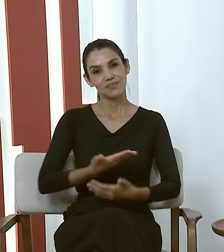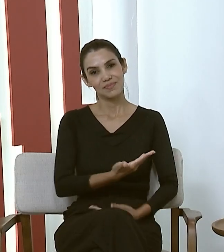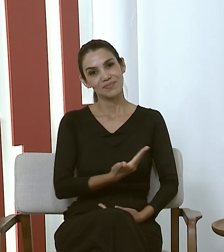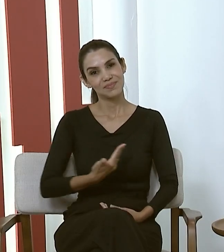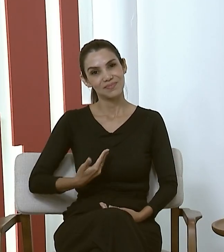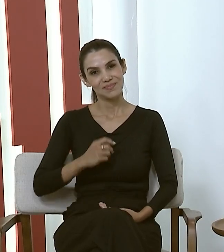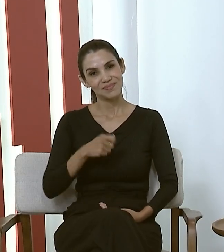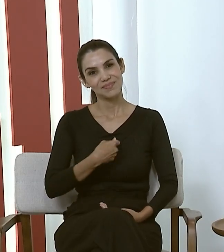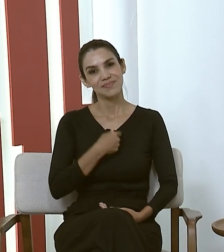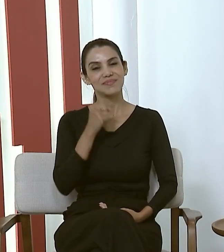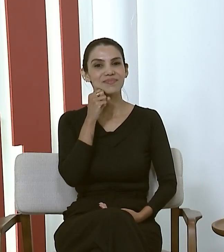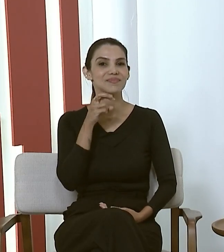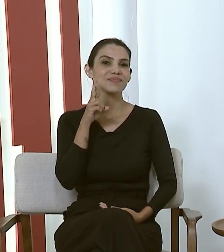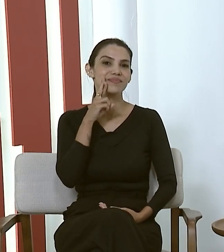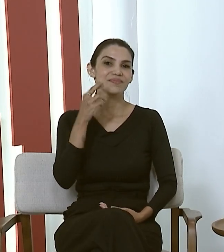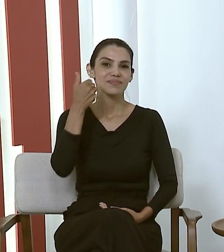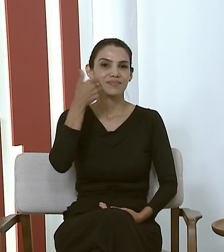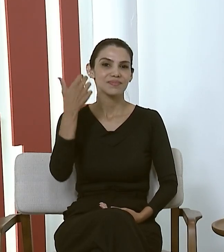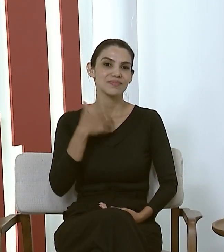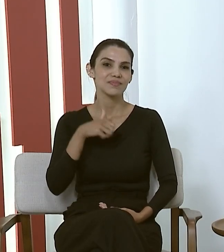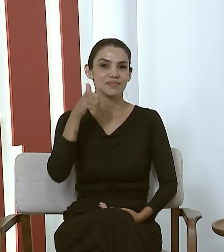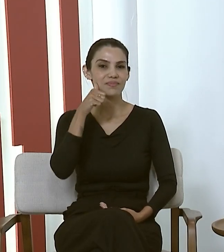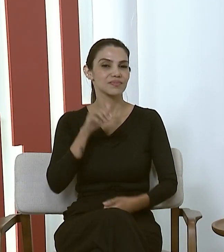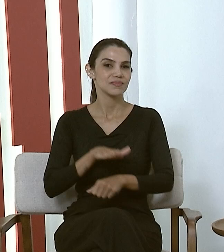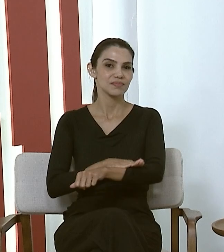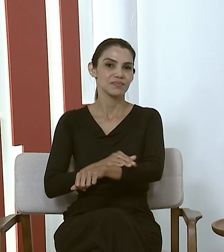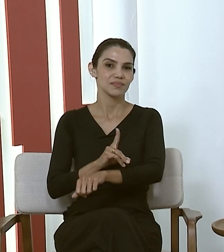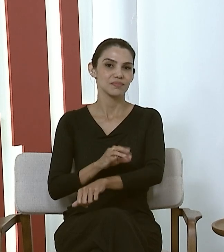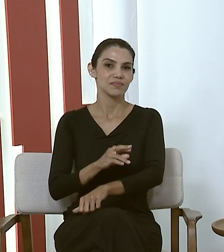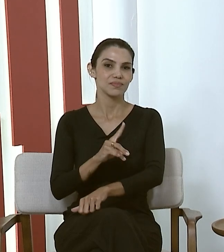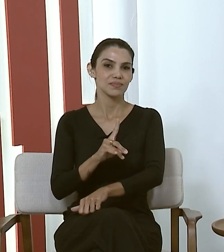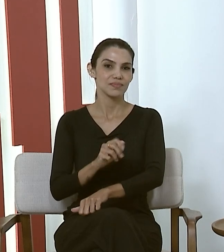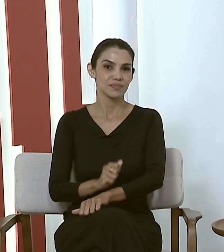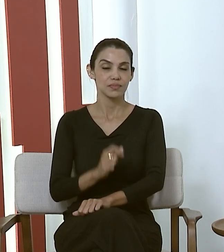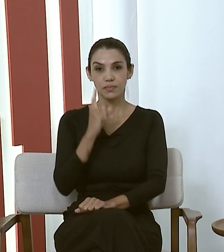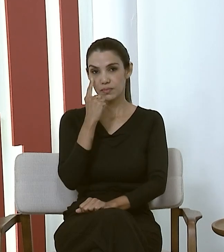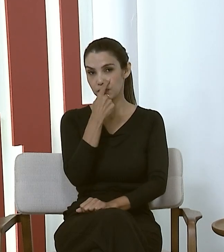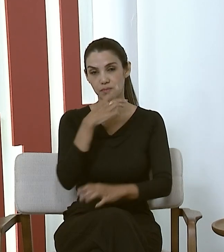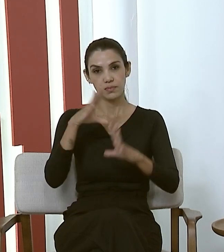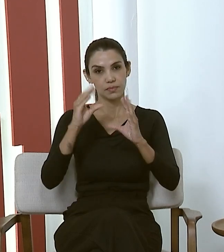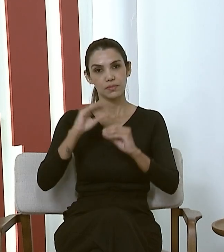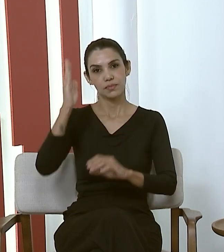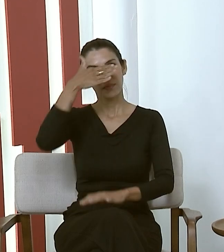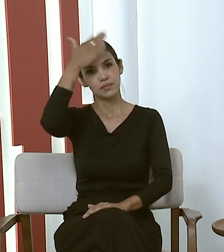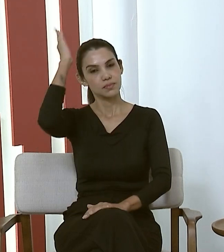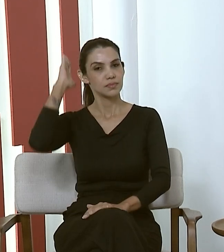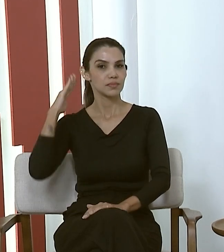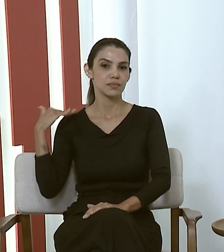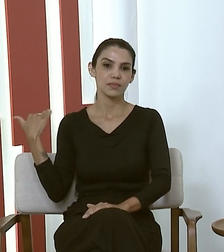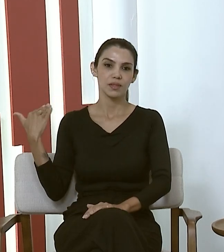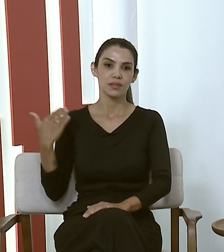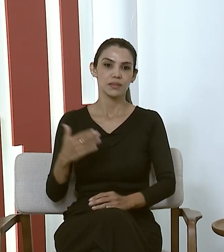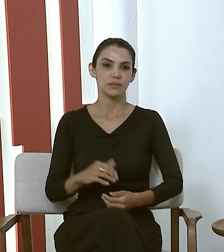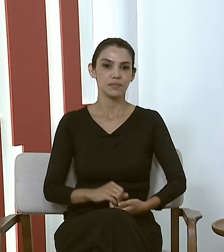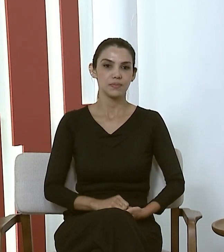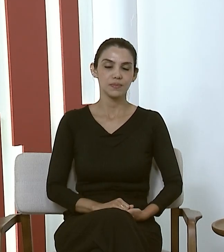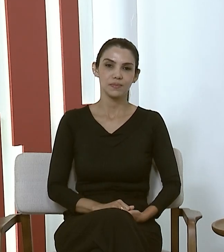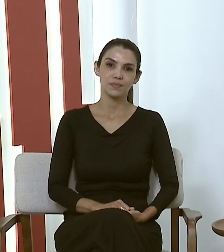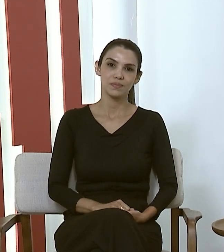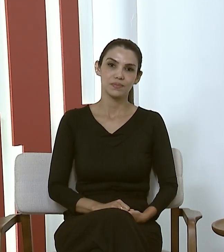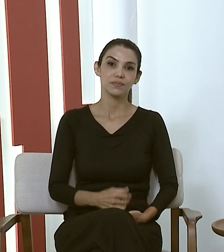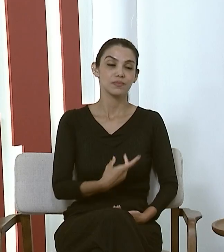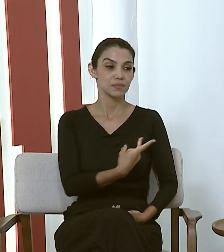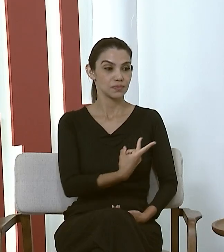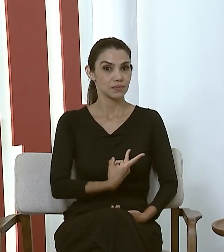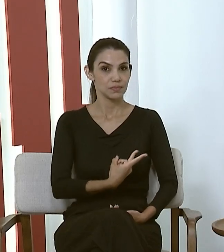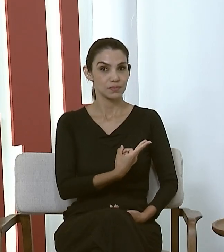lado direito, é a Sara Raquel, que se descreve como uma mulher de pele parda, olhos escuros e cabelos longos e lisos.